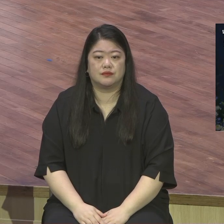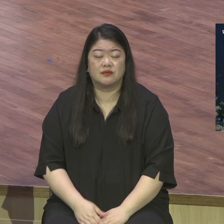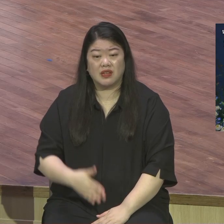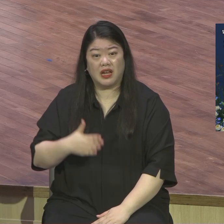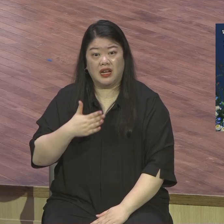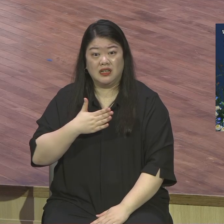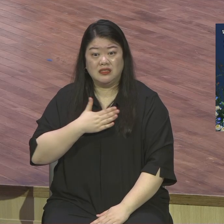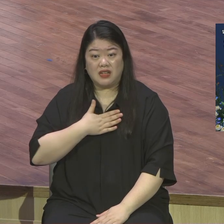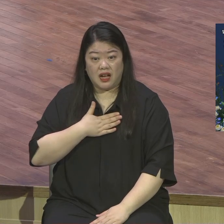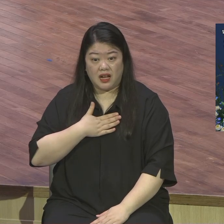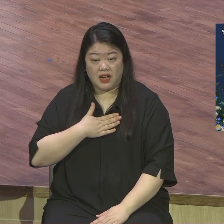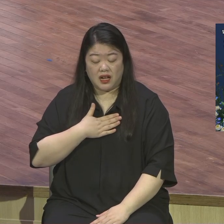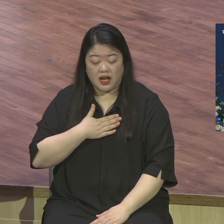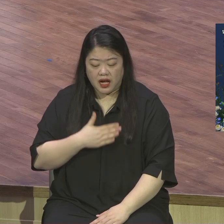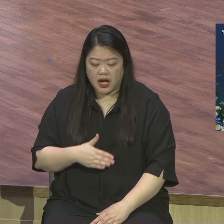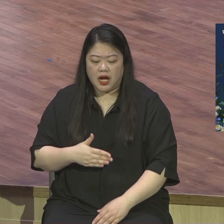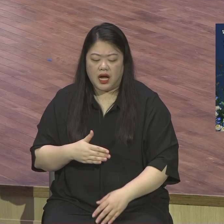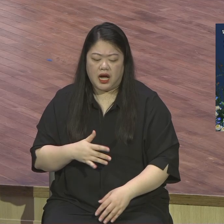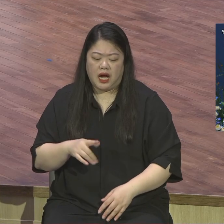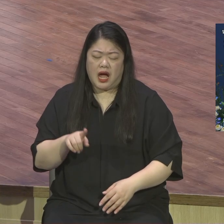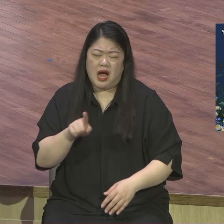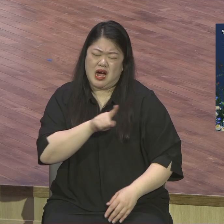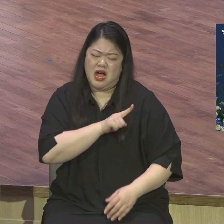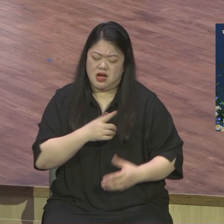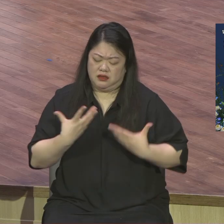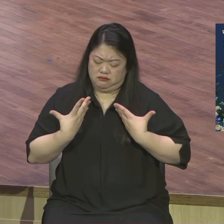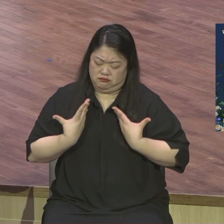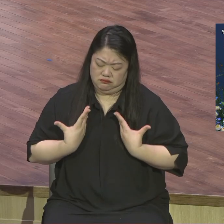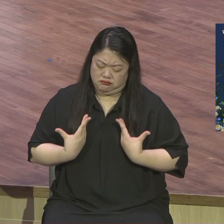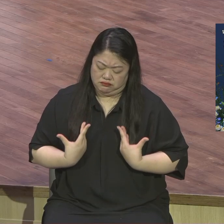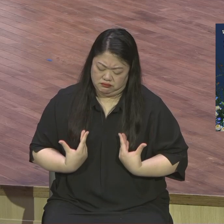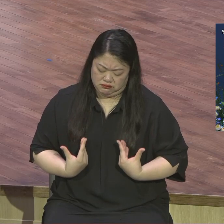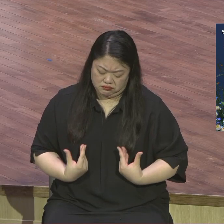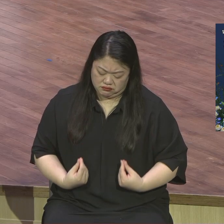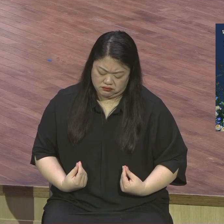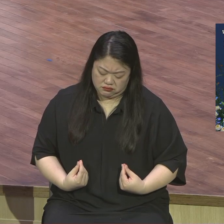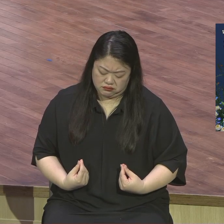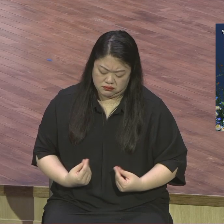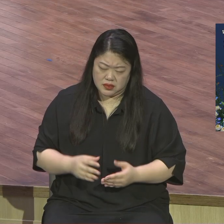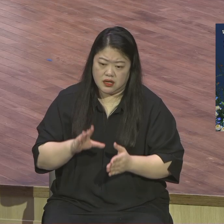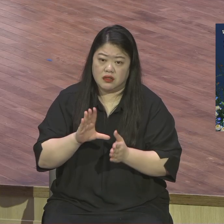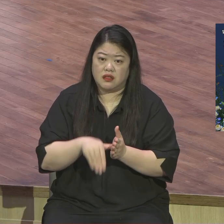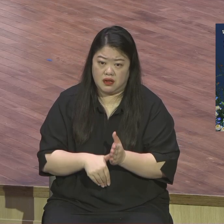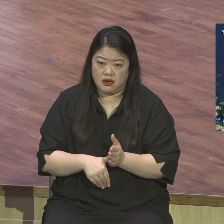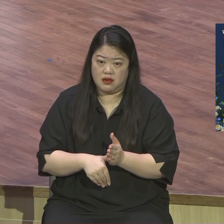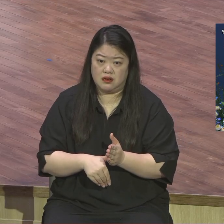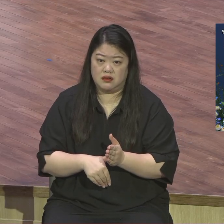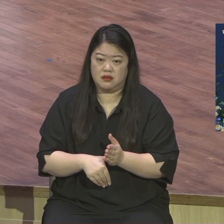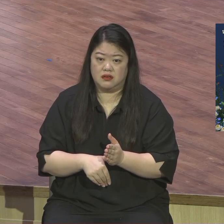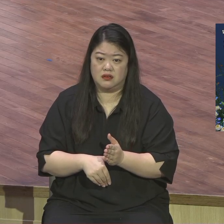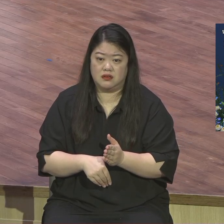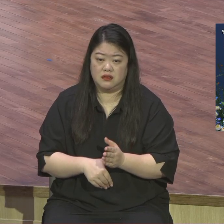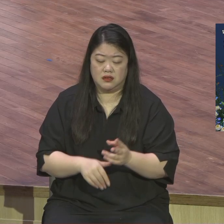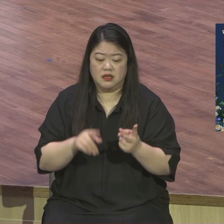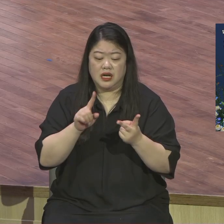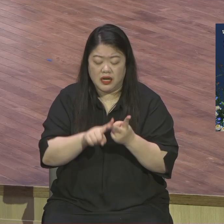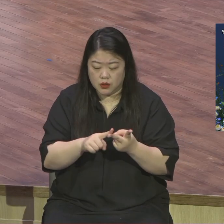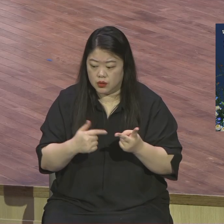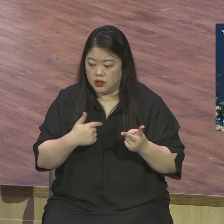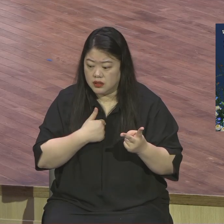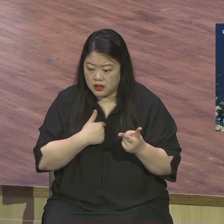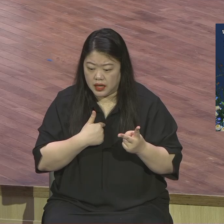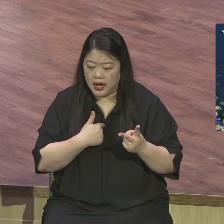하늘이 무너지고 땅이 끄질 때 뭐 한 거죠 아세요 육신적으로 회복된 거 하나도 없는데